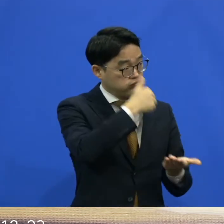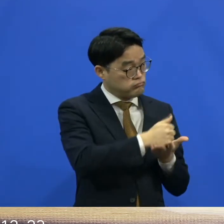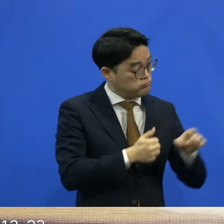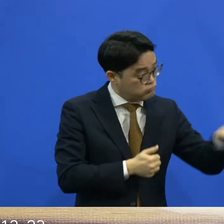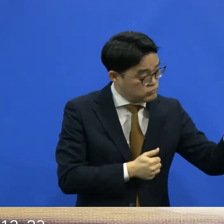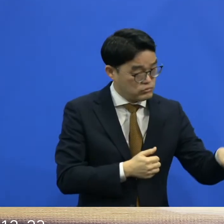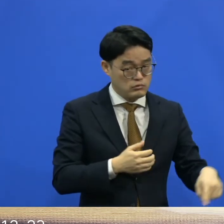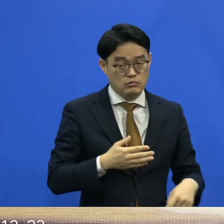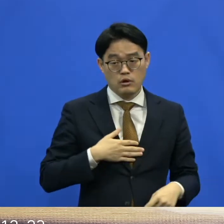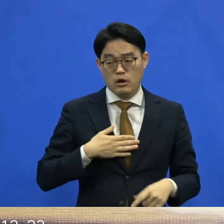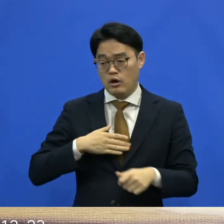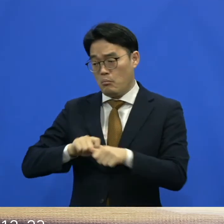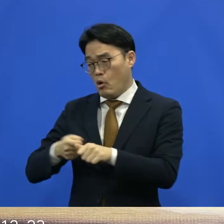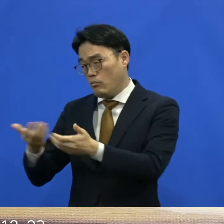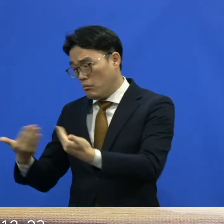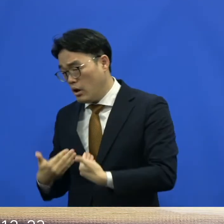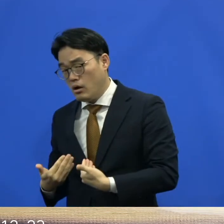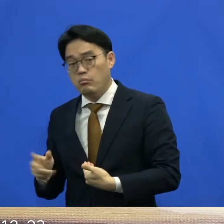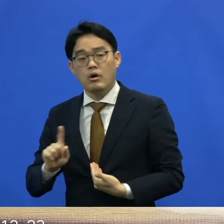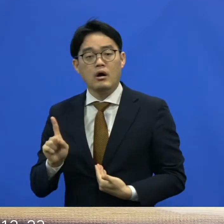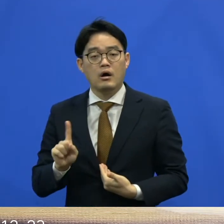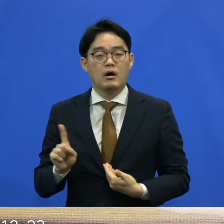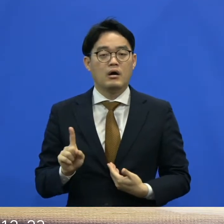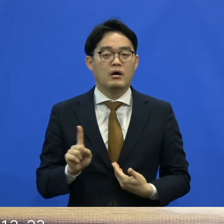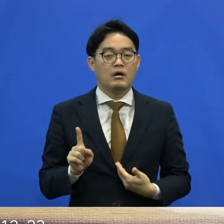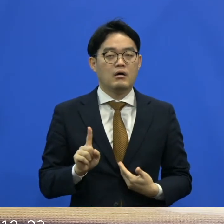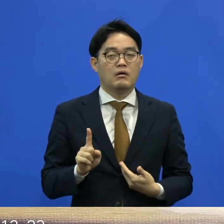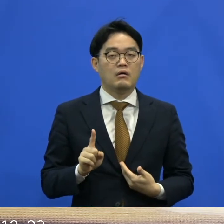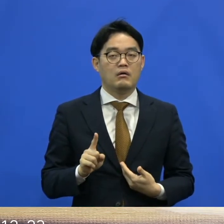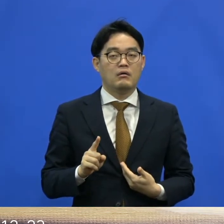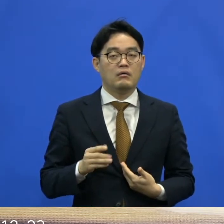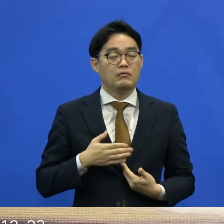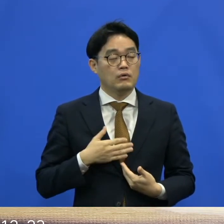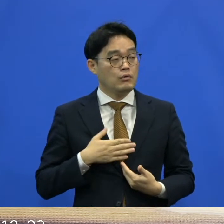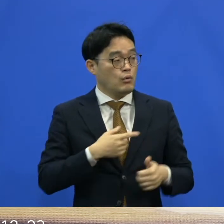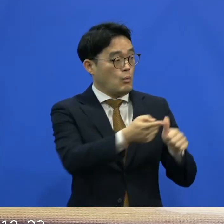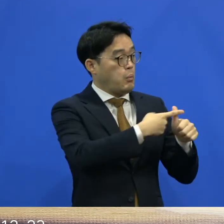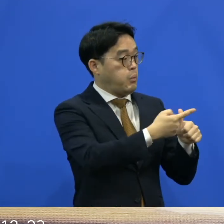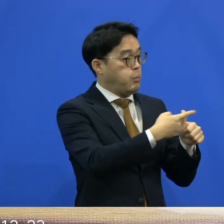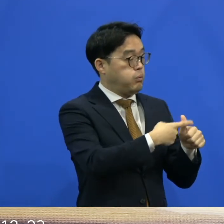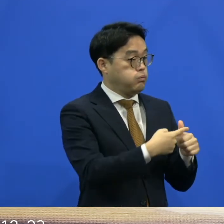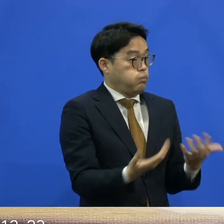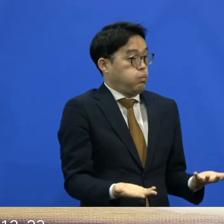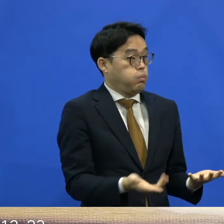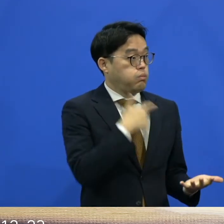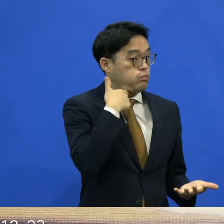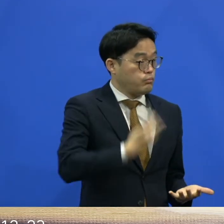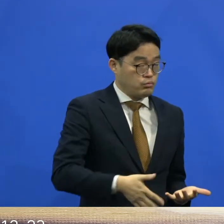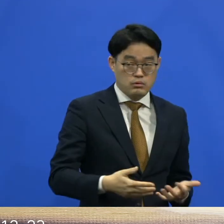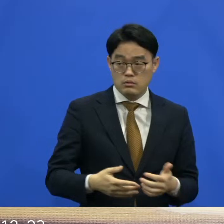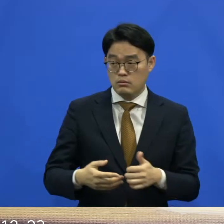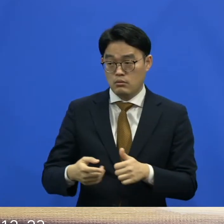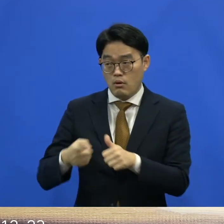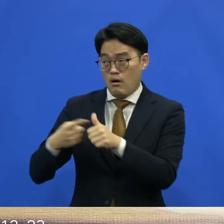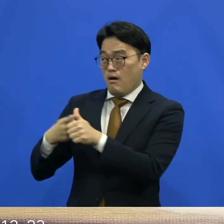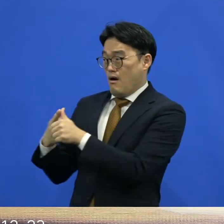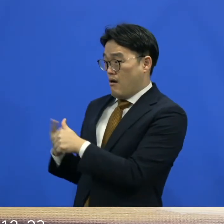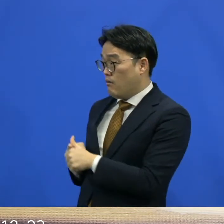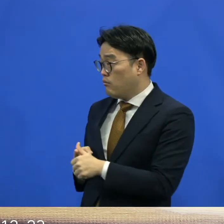내가 뒤집었어. 욕먹을 일을 한 적이 없는데 욕을 내가 다